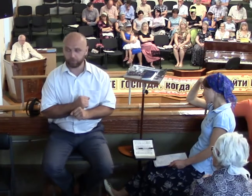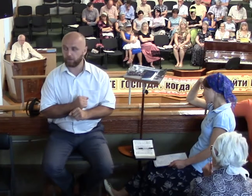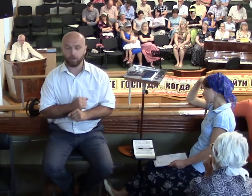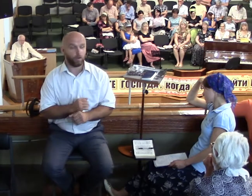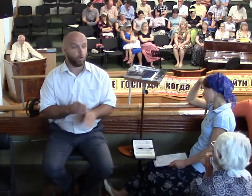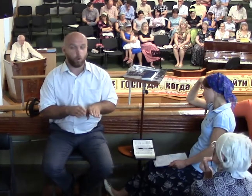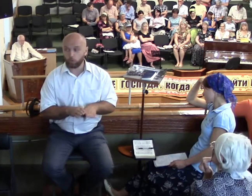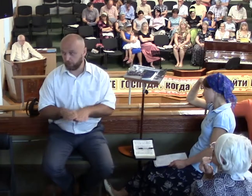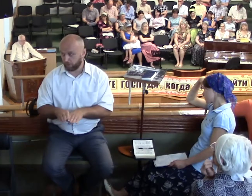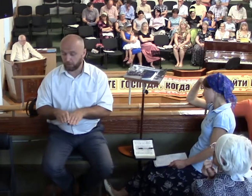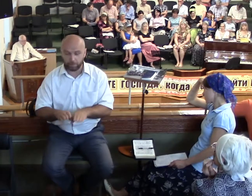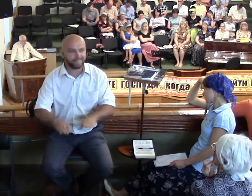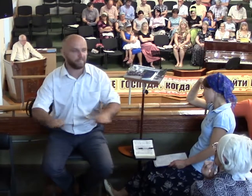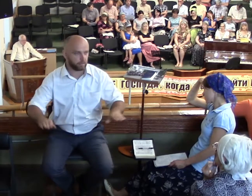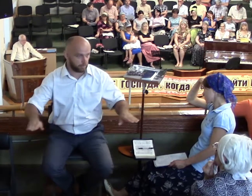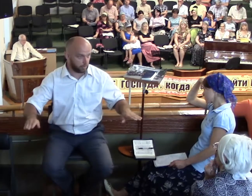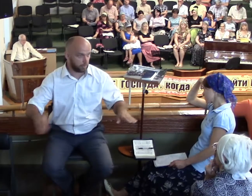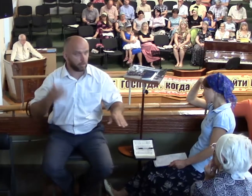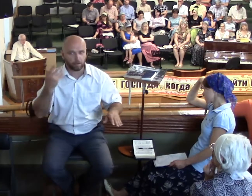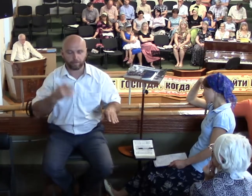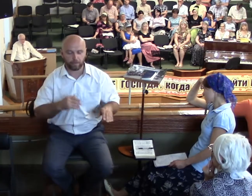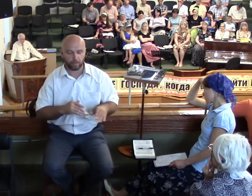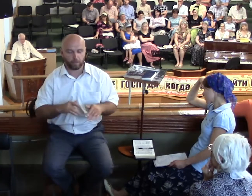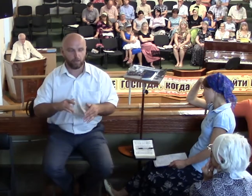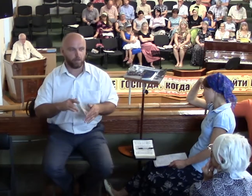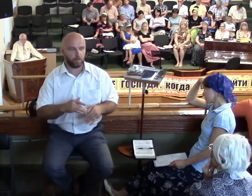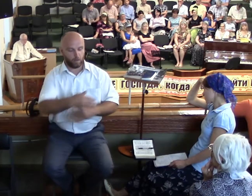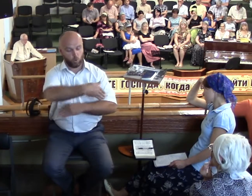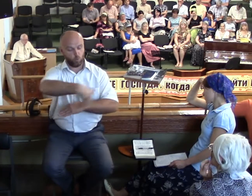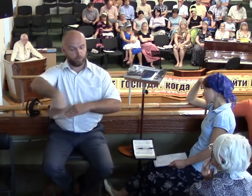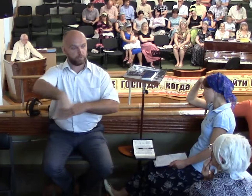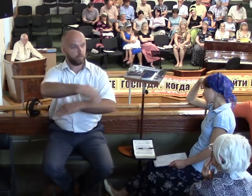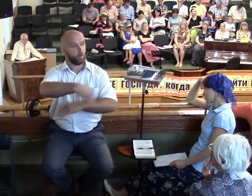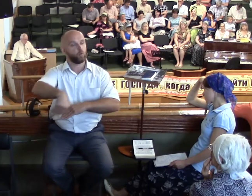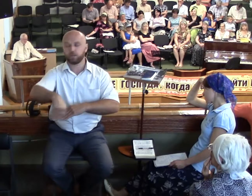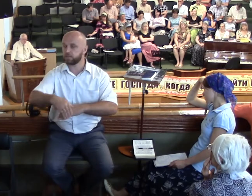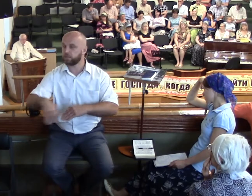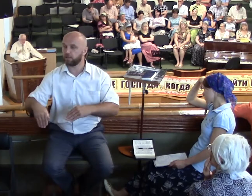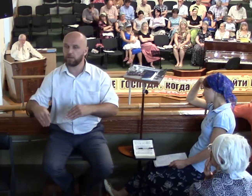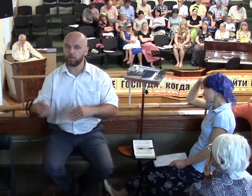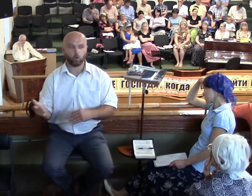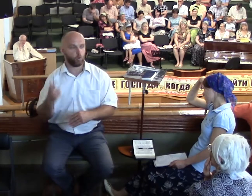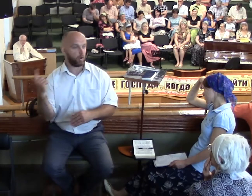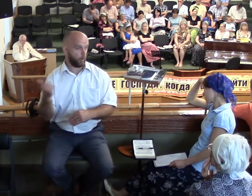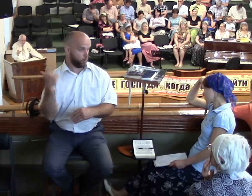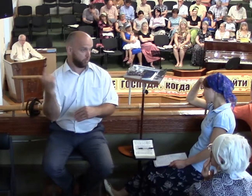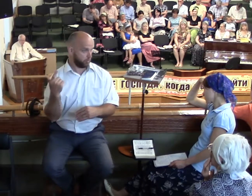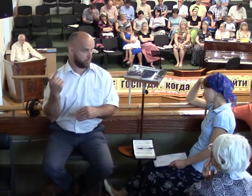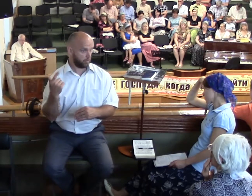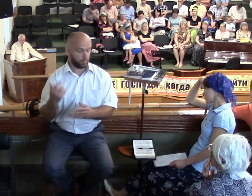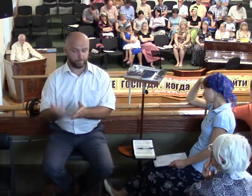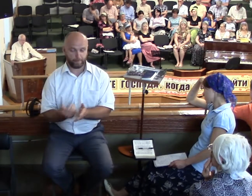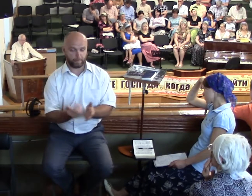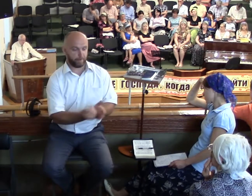нечистых, каких-то картинок, представлений, друзья дорогие, и совсем другое положение, когда находятся в